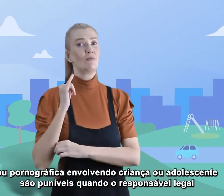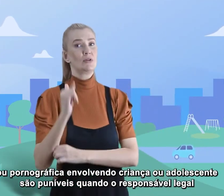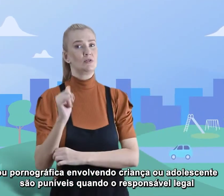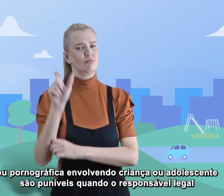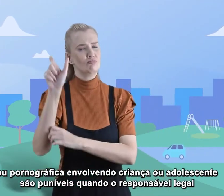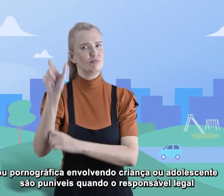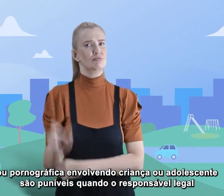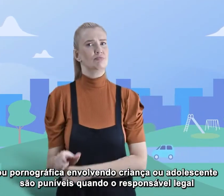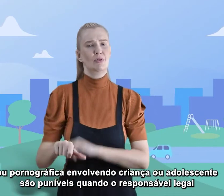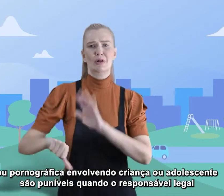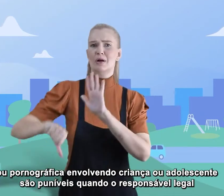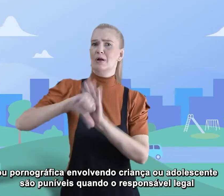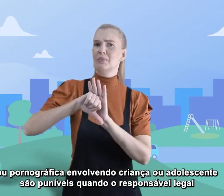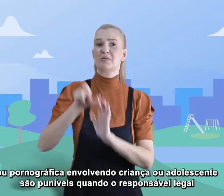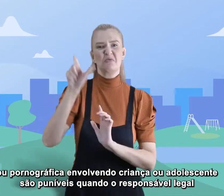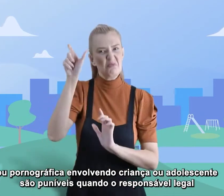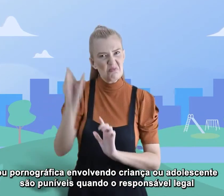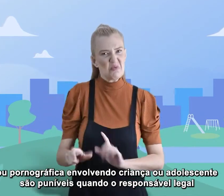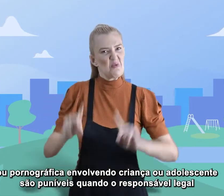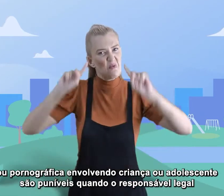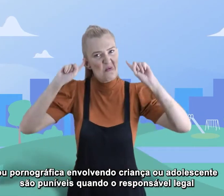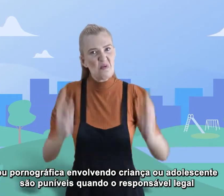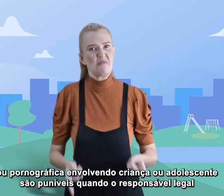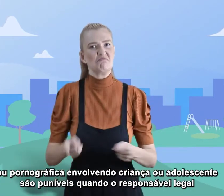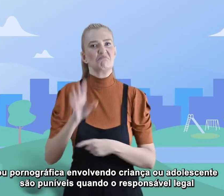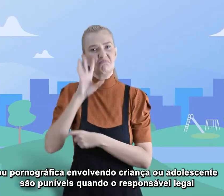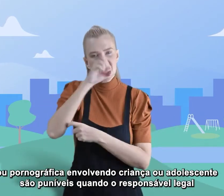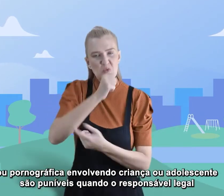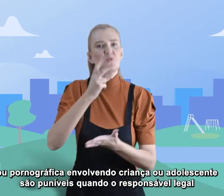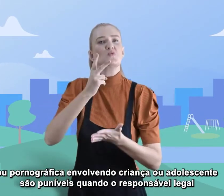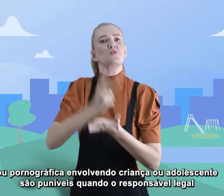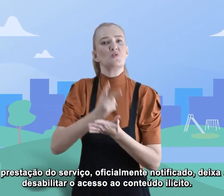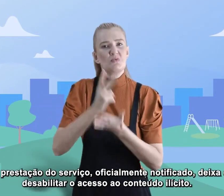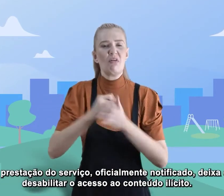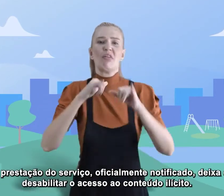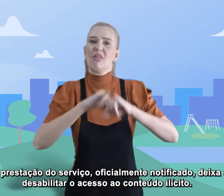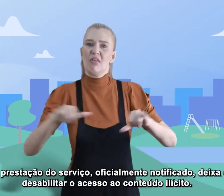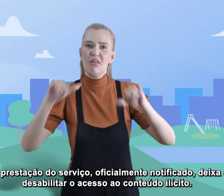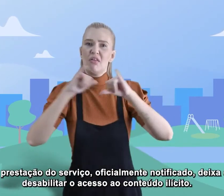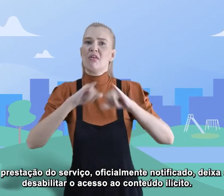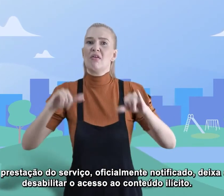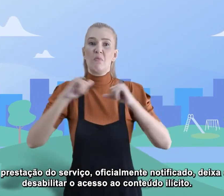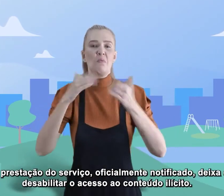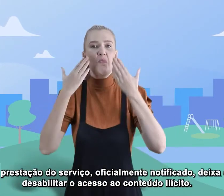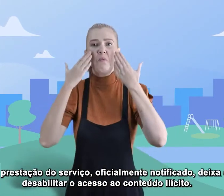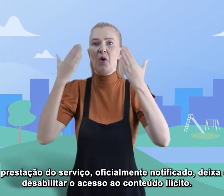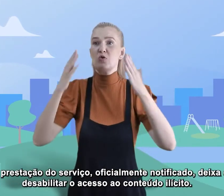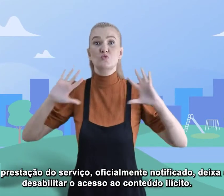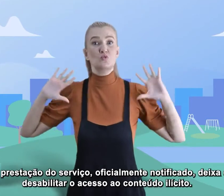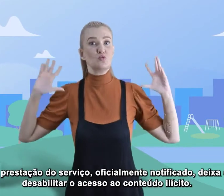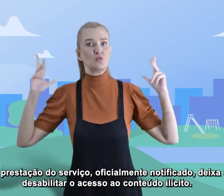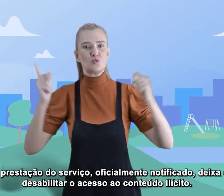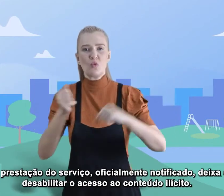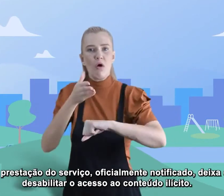adolescente são puníveis quando o responsável legal pela prestação de serviço, oficialmente